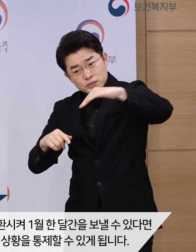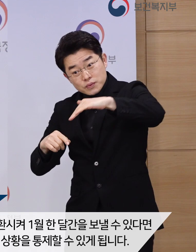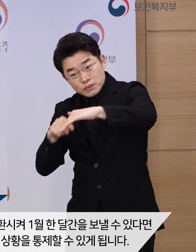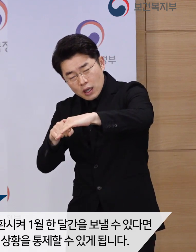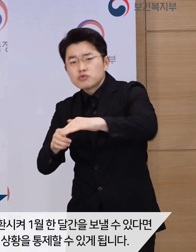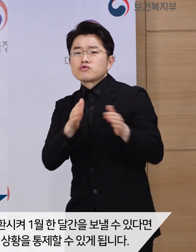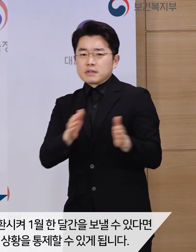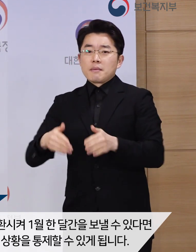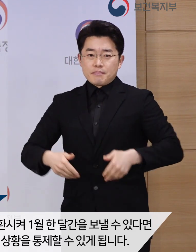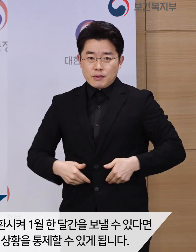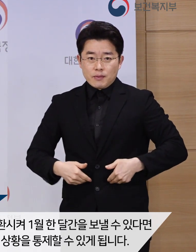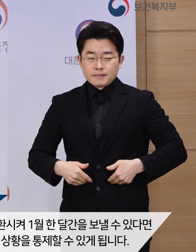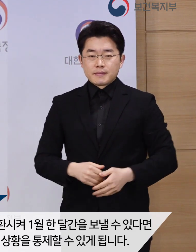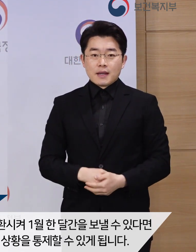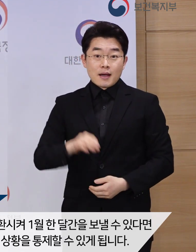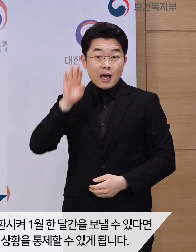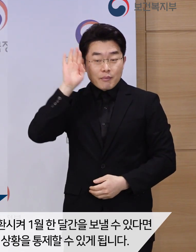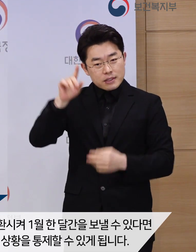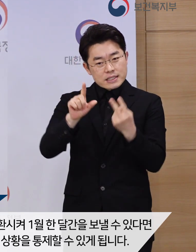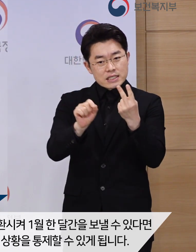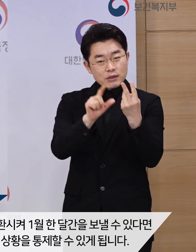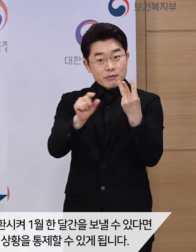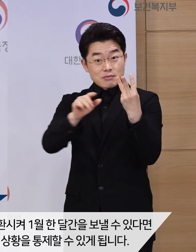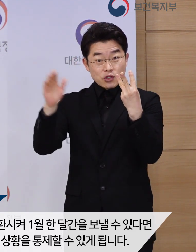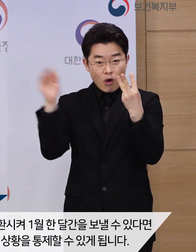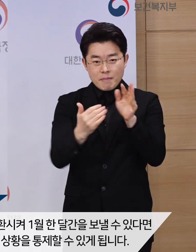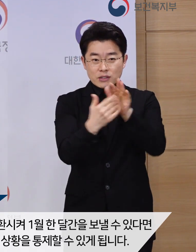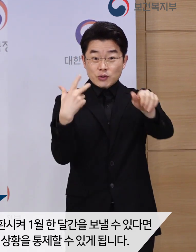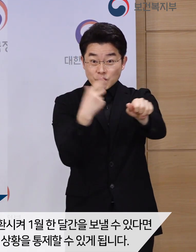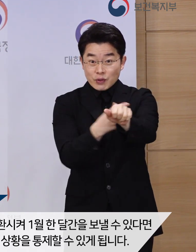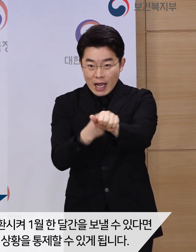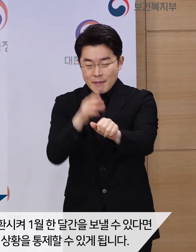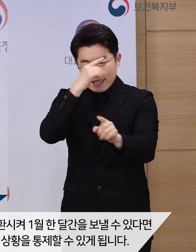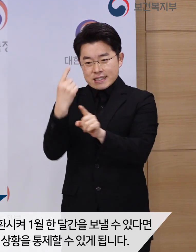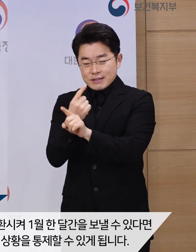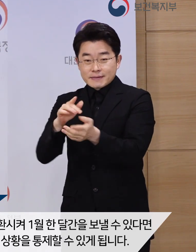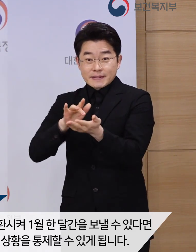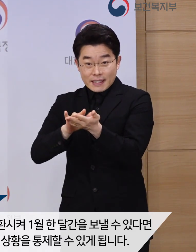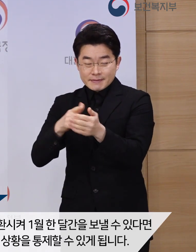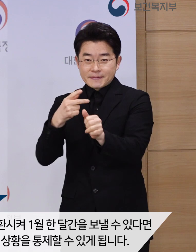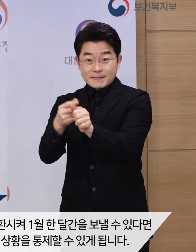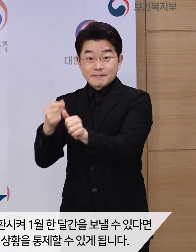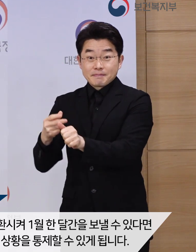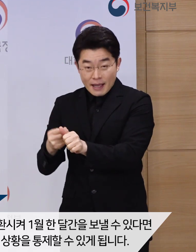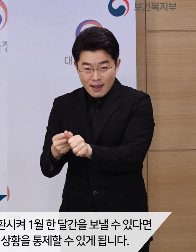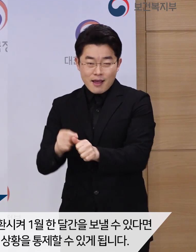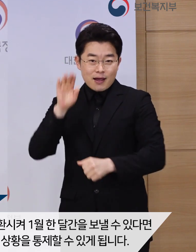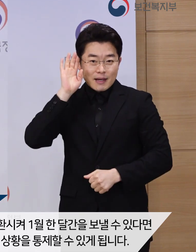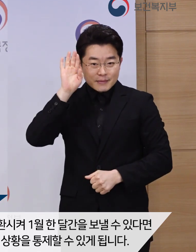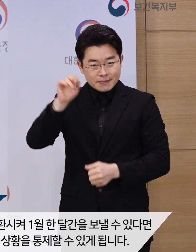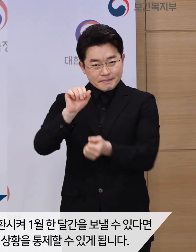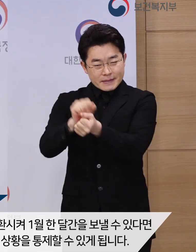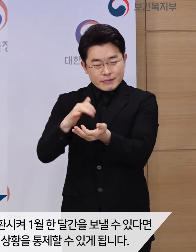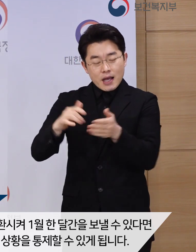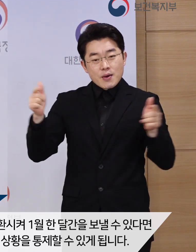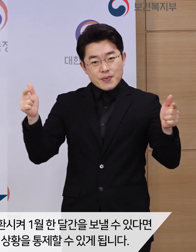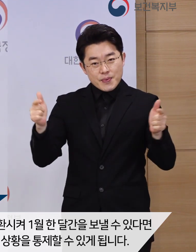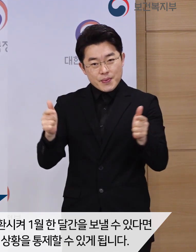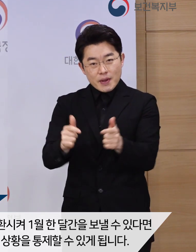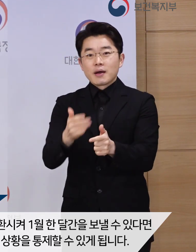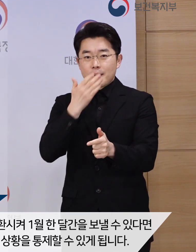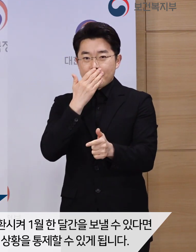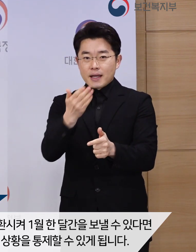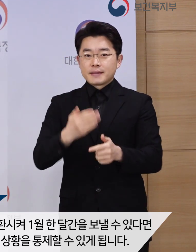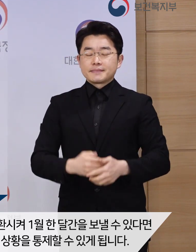감소세로 전환시켜 1월 한 달간을 보낼 수 있다면 예방접종과 치료제를 활용하는 시기까지 안정적으로